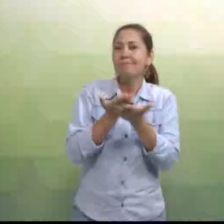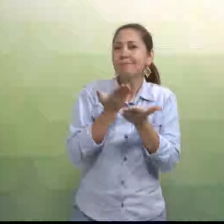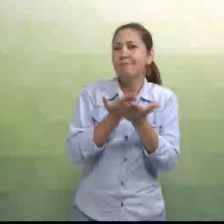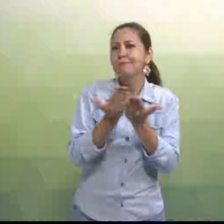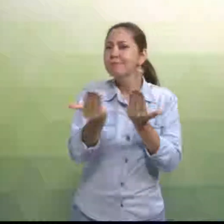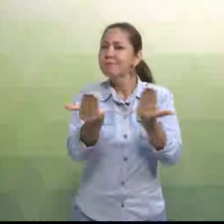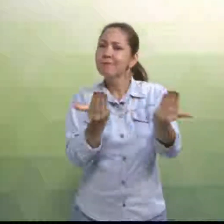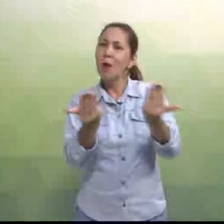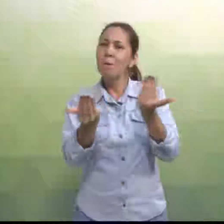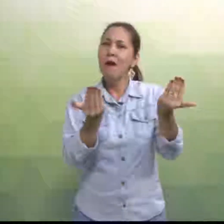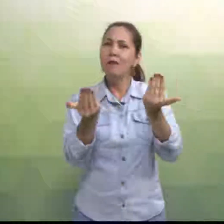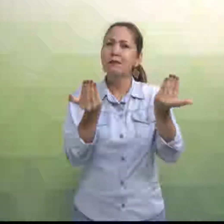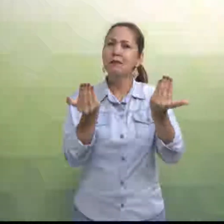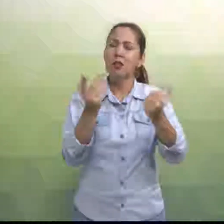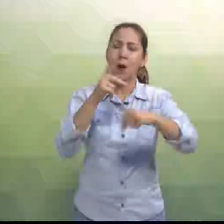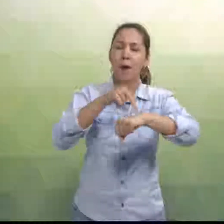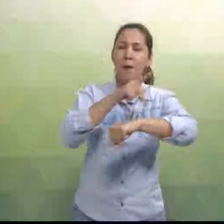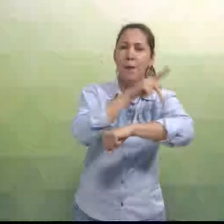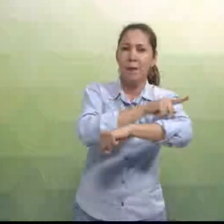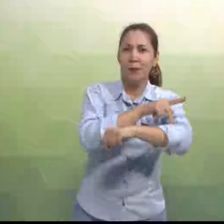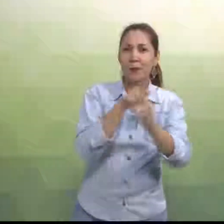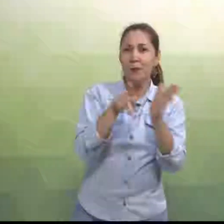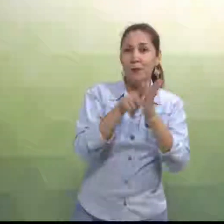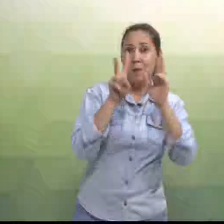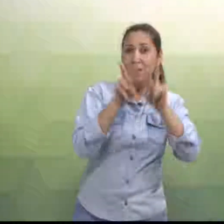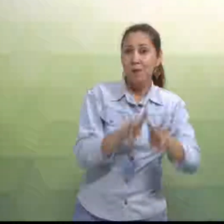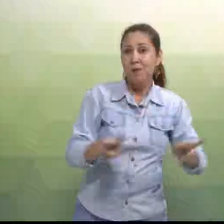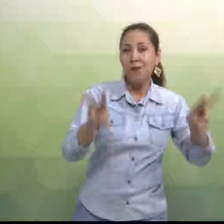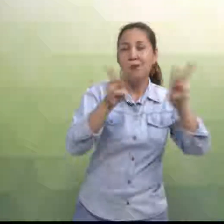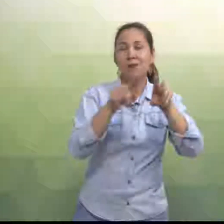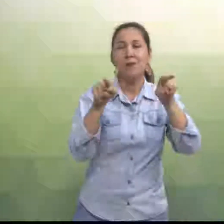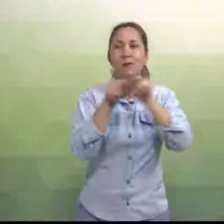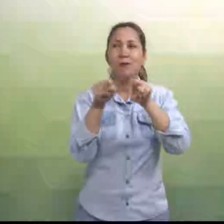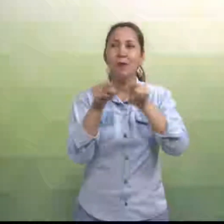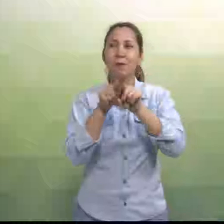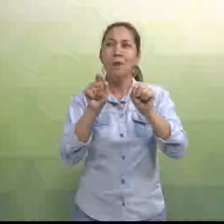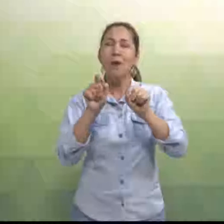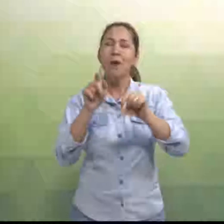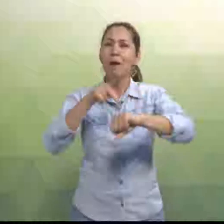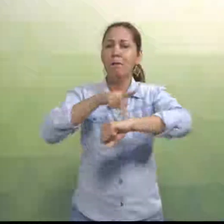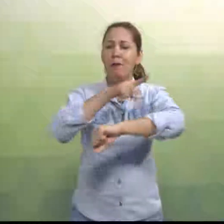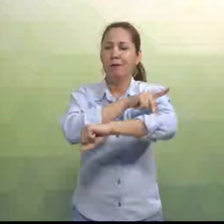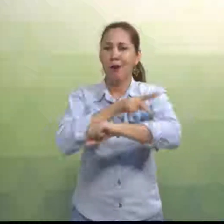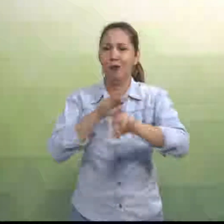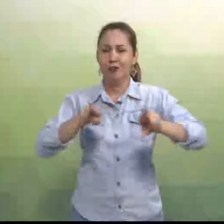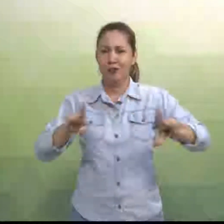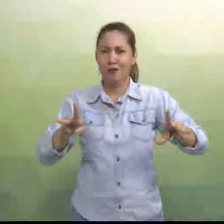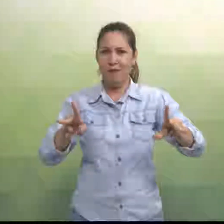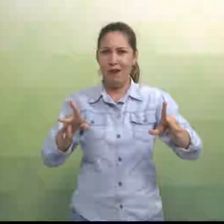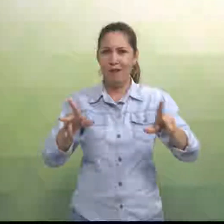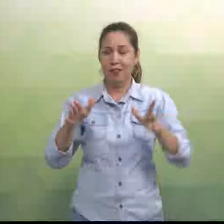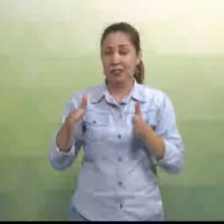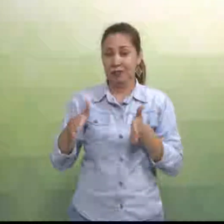tentaremos aqui, em nossos estudos, fazer uma comparação entre a pedagogia visual e a pedagogia da diferença.